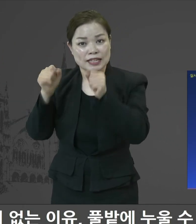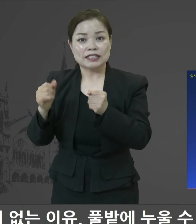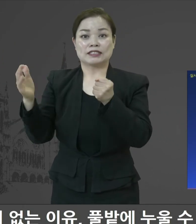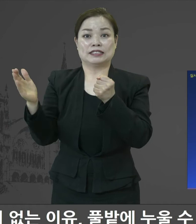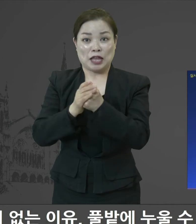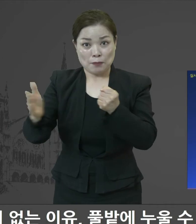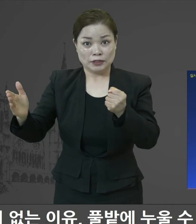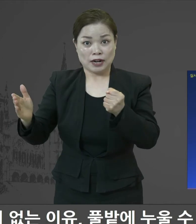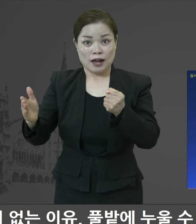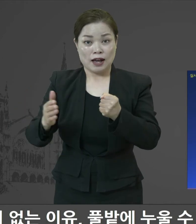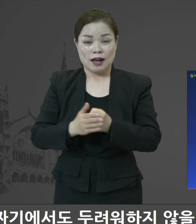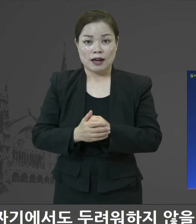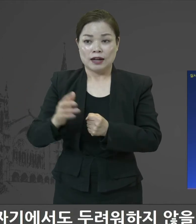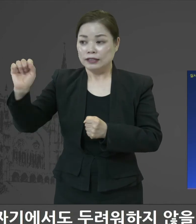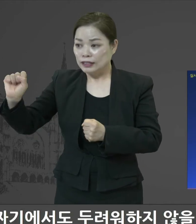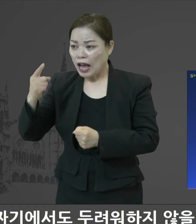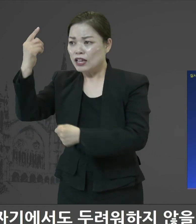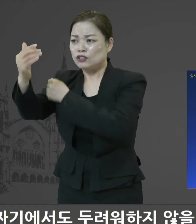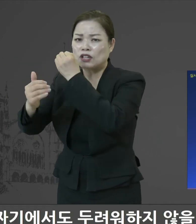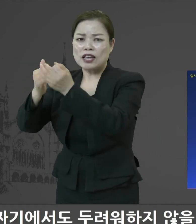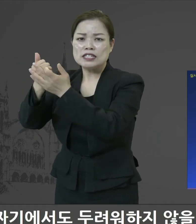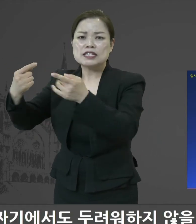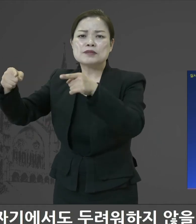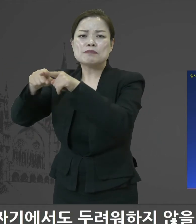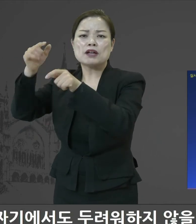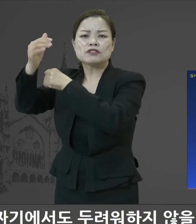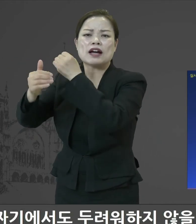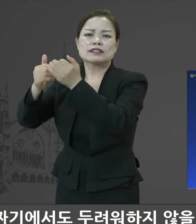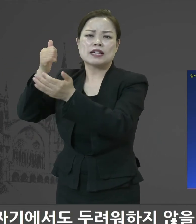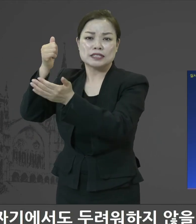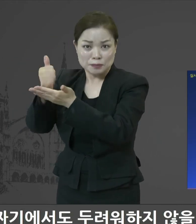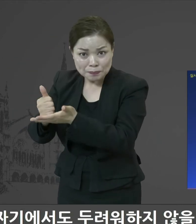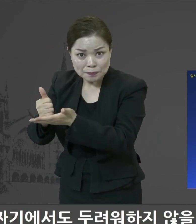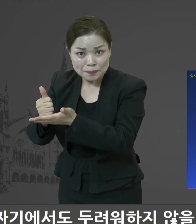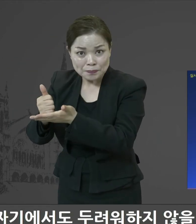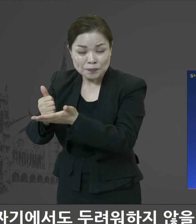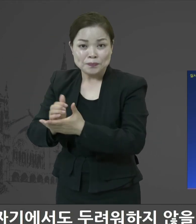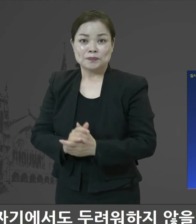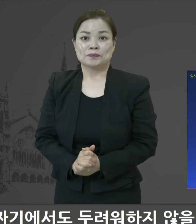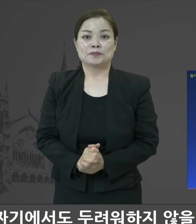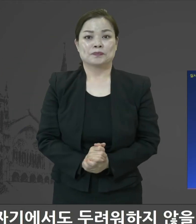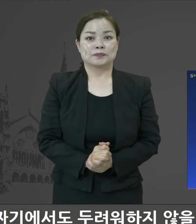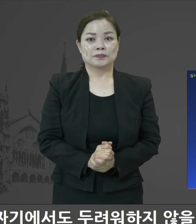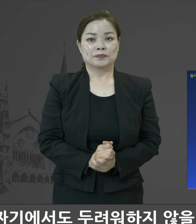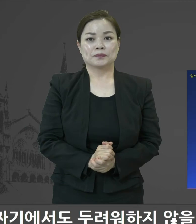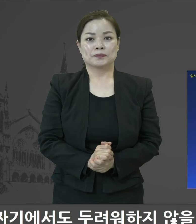말씀합니다. 다윗의 하나님은 임마누엘의 하나님이셨습니다.